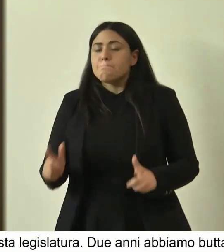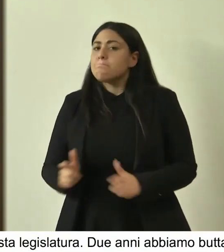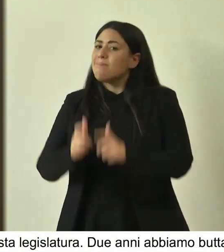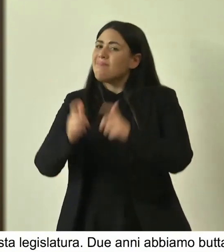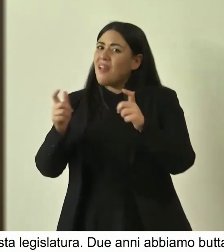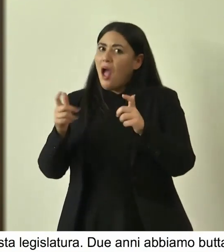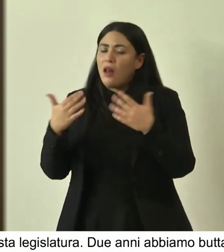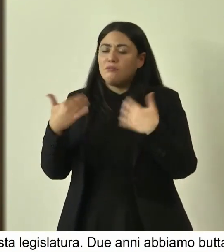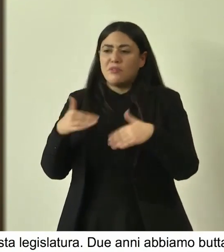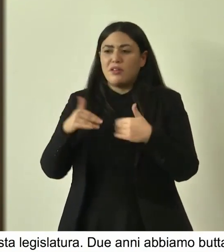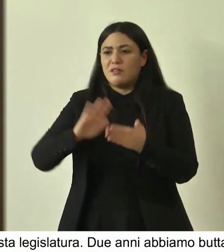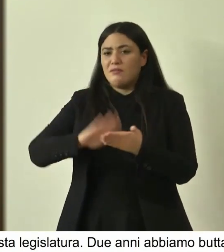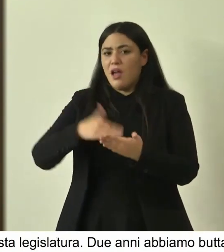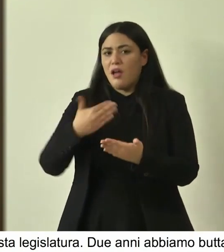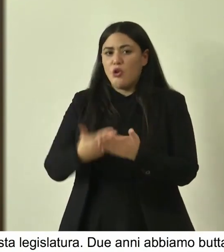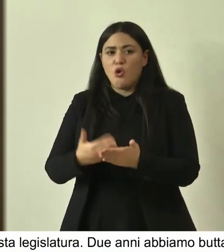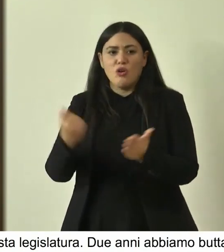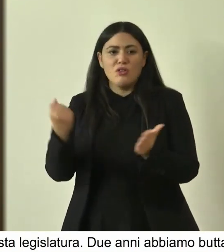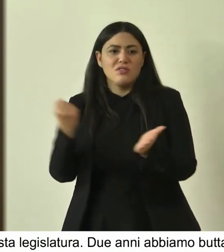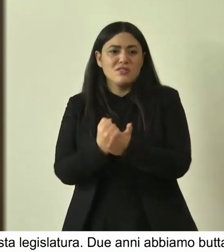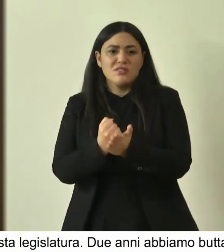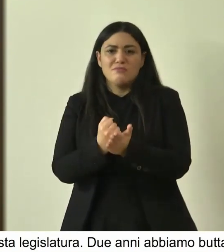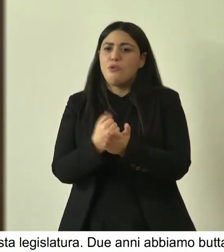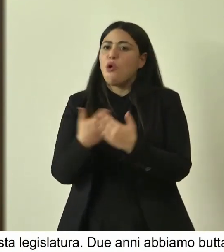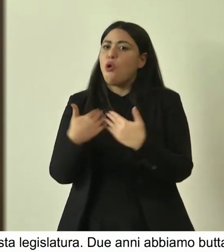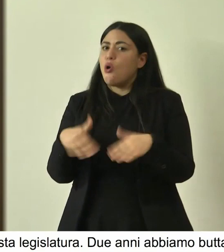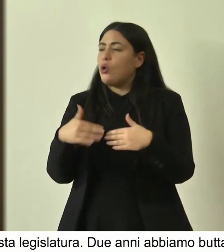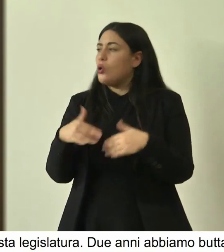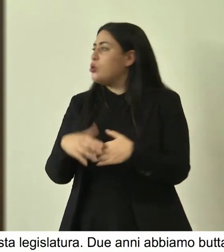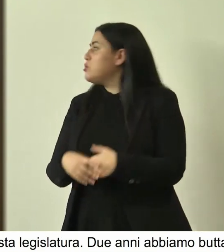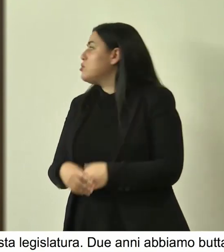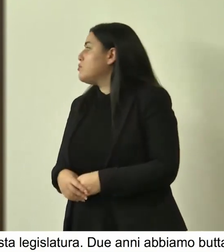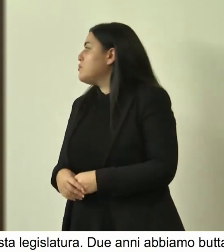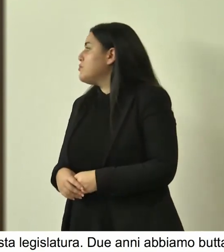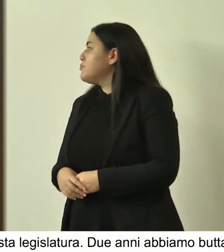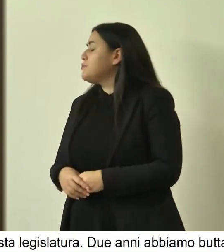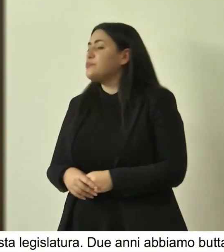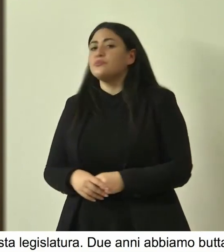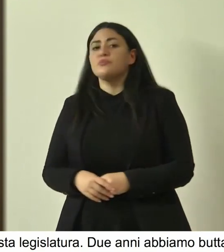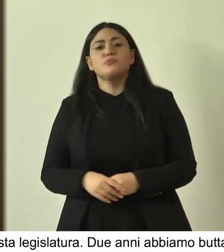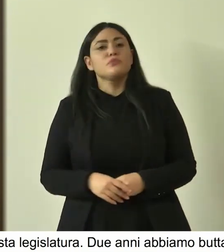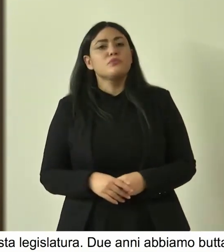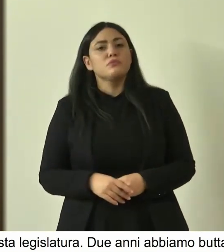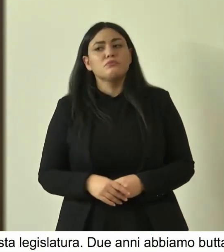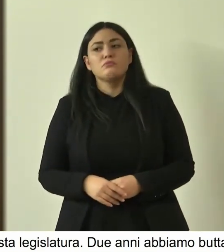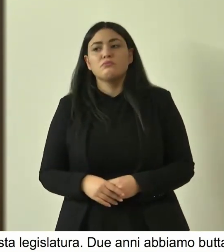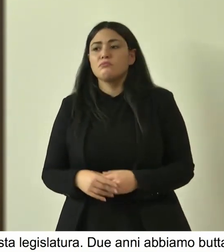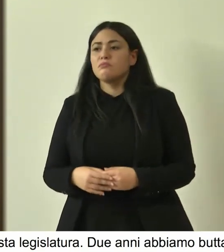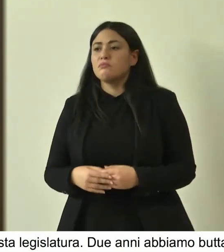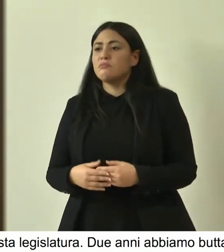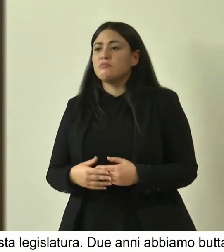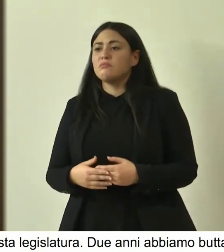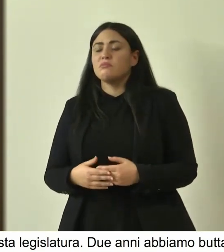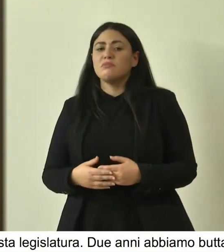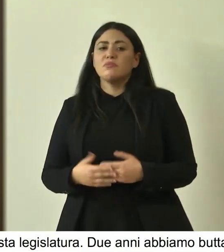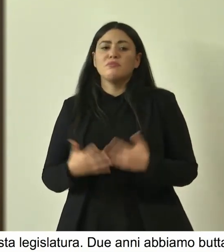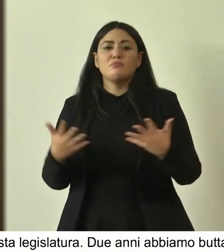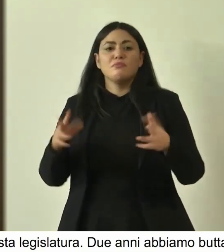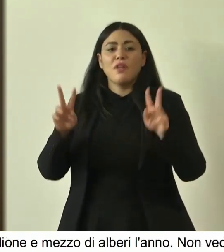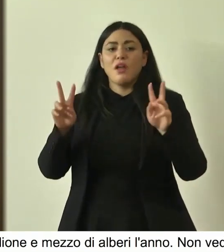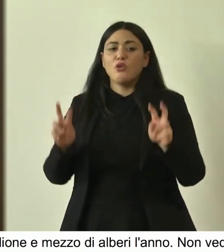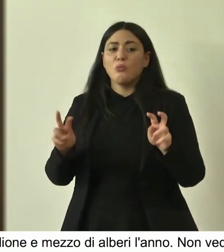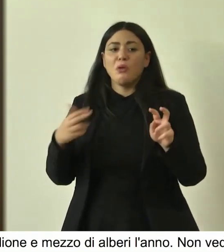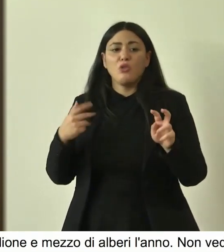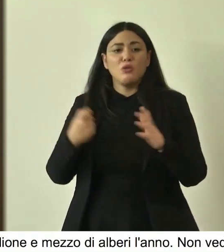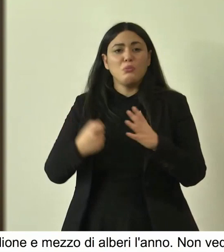e cose che non vi devo certo spiegare io, però è anche un tema molto importante dal punto di vista del paesaggio,